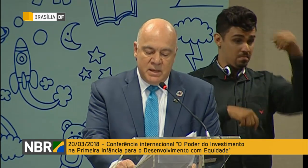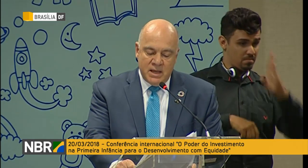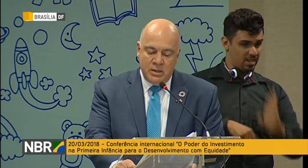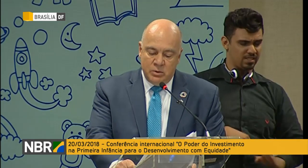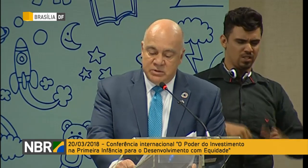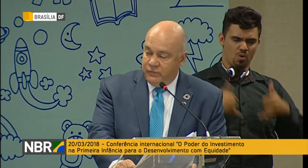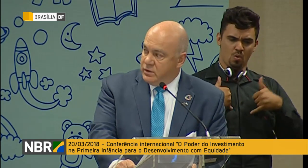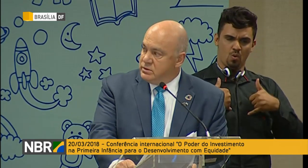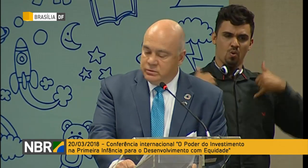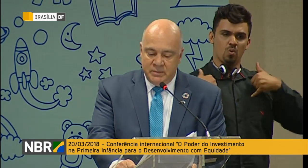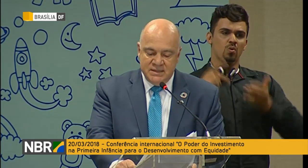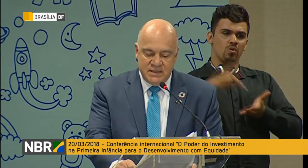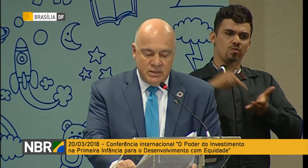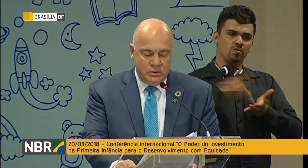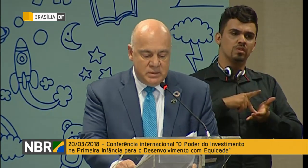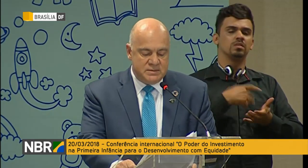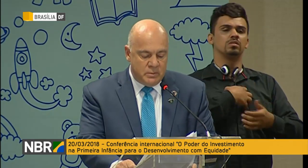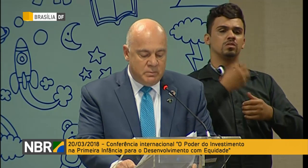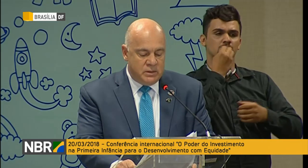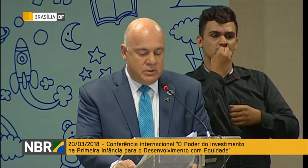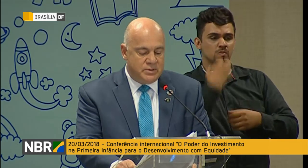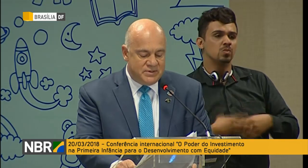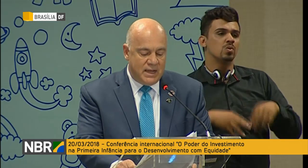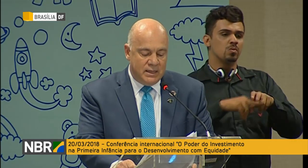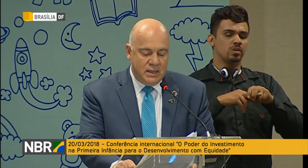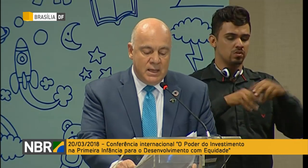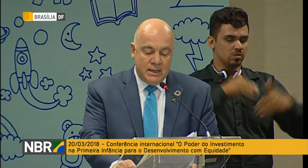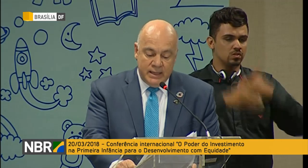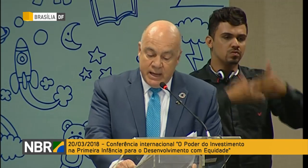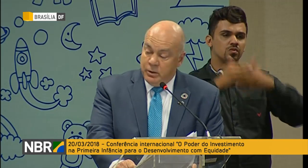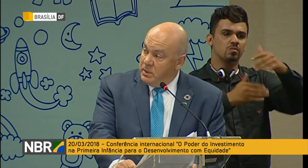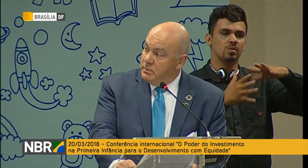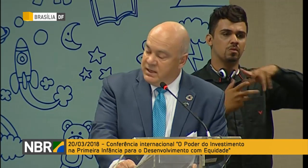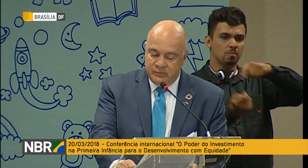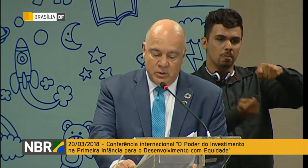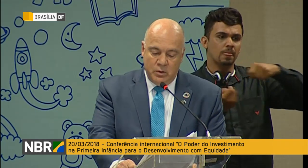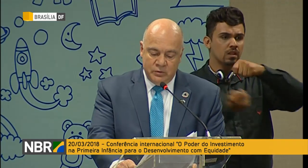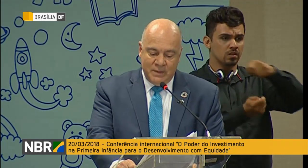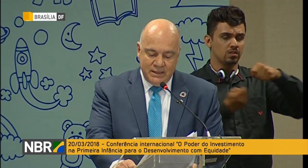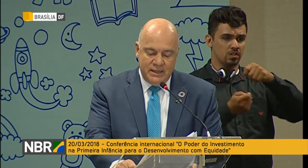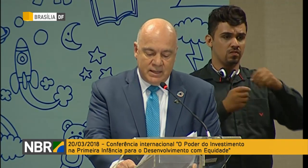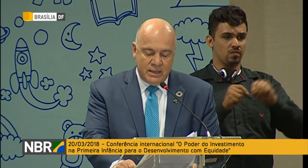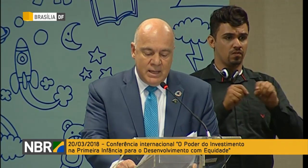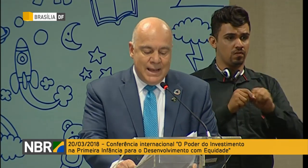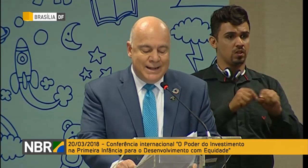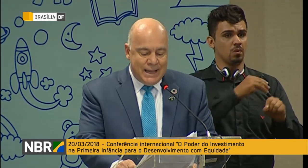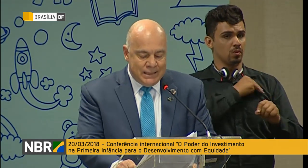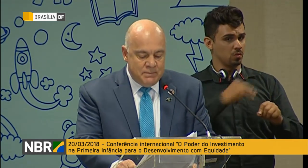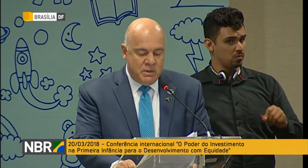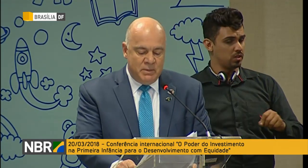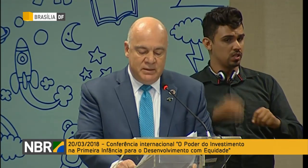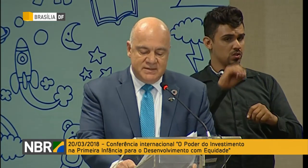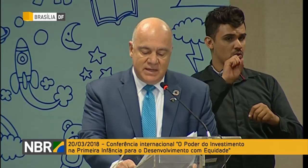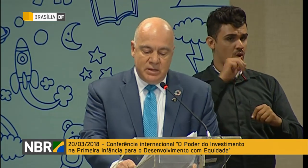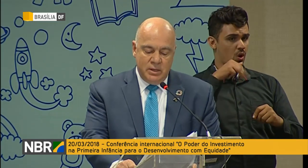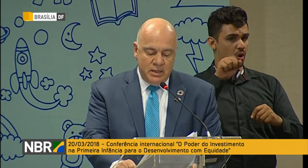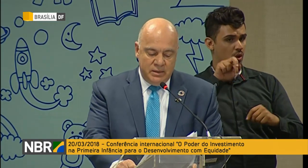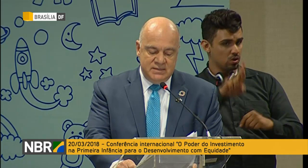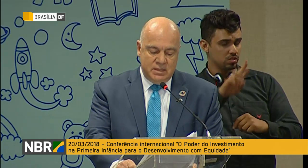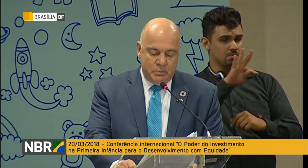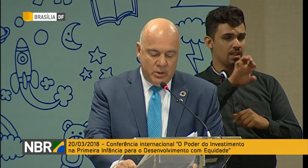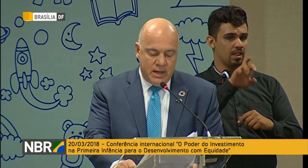ter acompanhado os esforços do Ministério do Desenvolvimento Social, liderado pelo ministro Osmar Terra, na